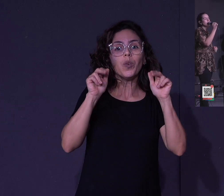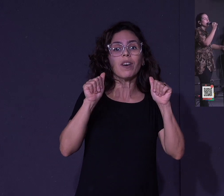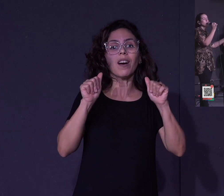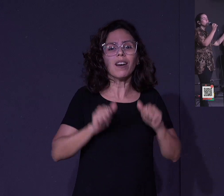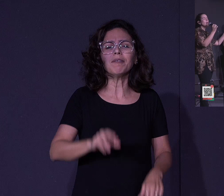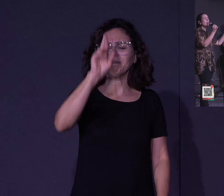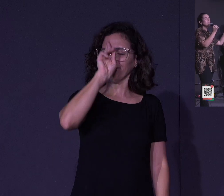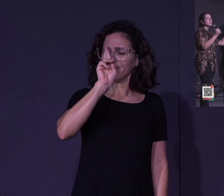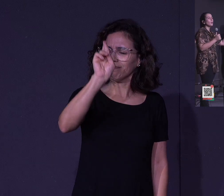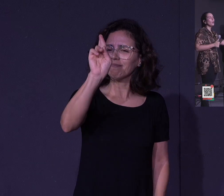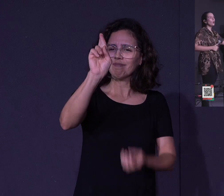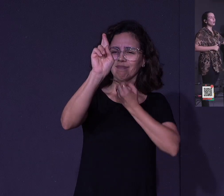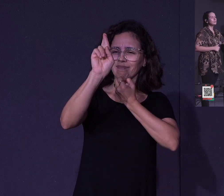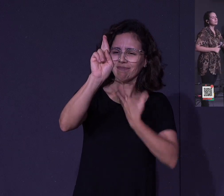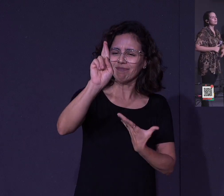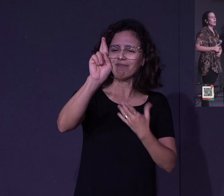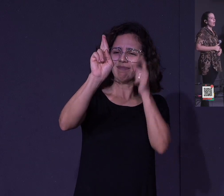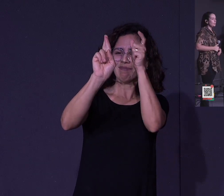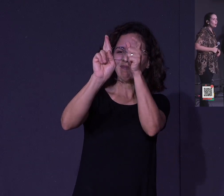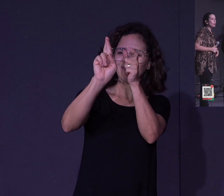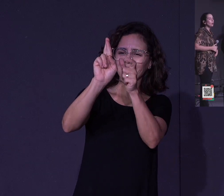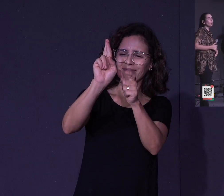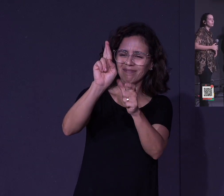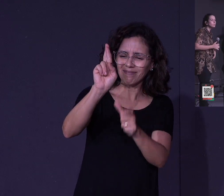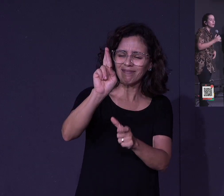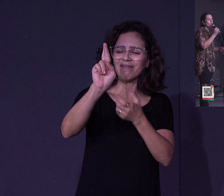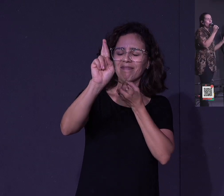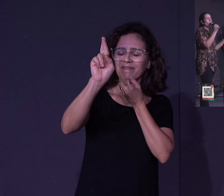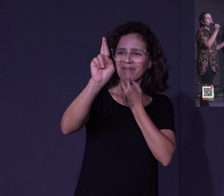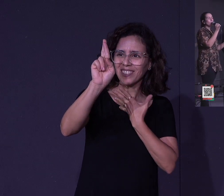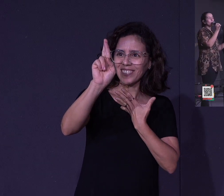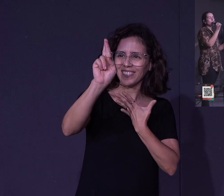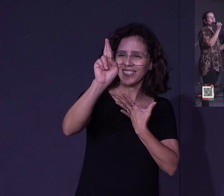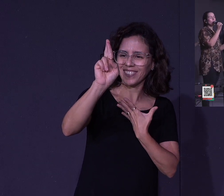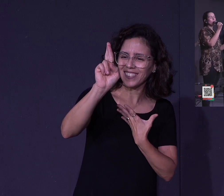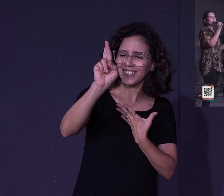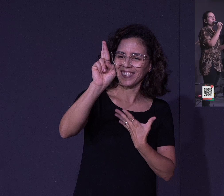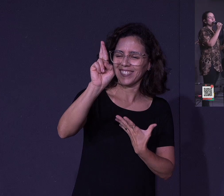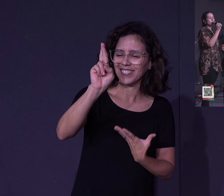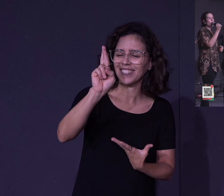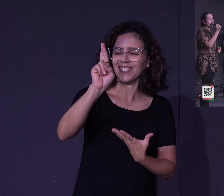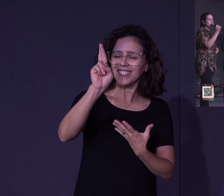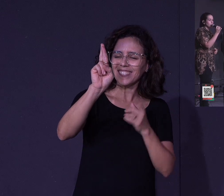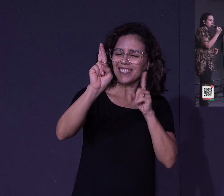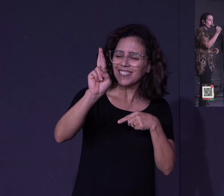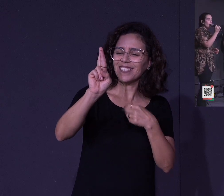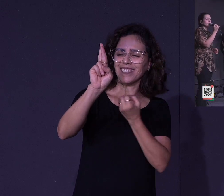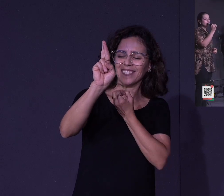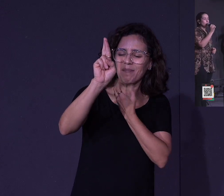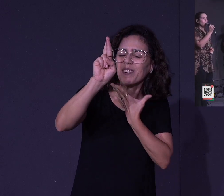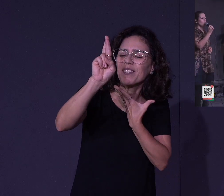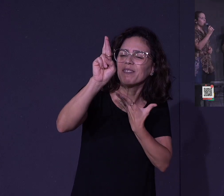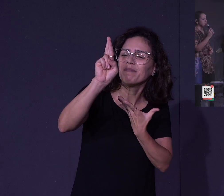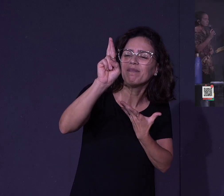jamais. Tu és bom. Oh, oh, oh. Tu